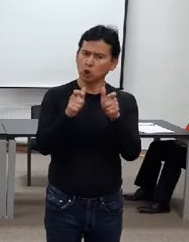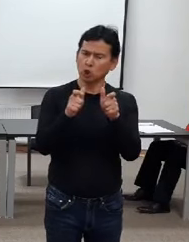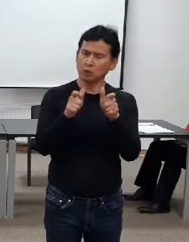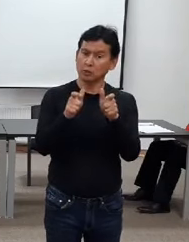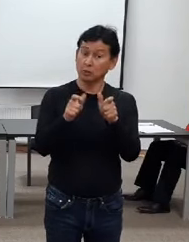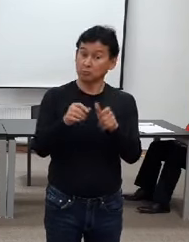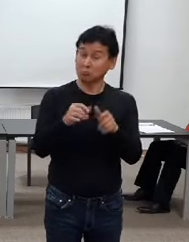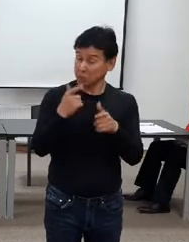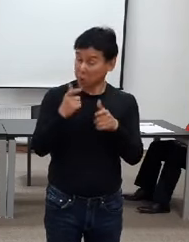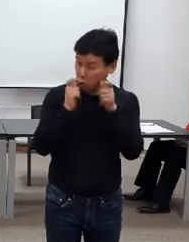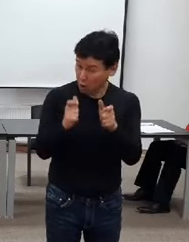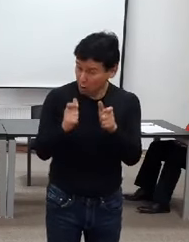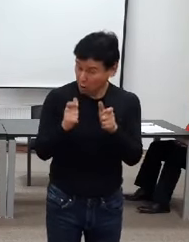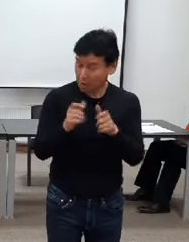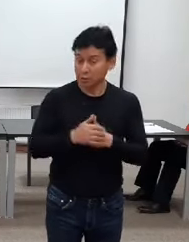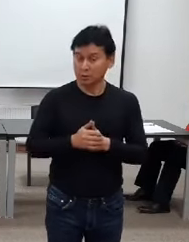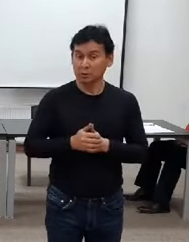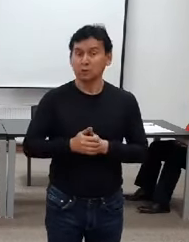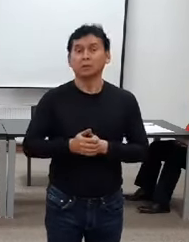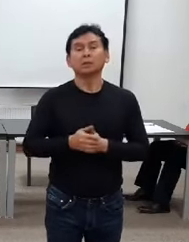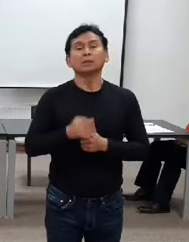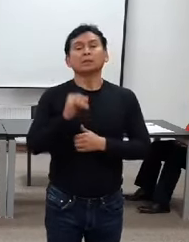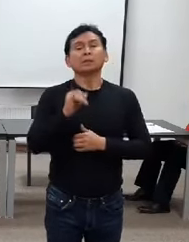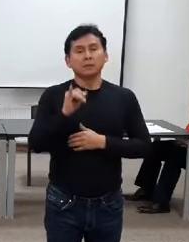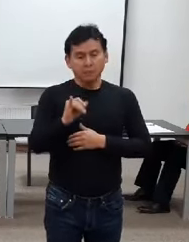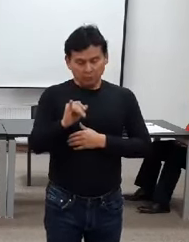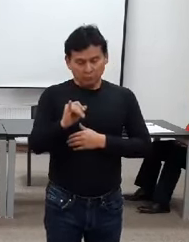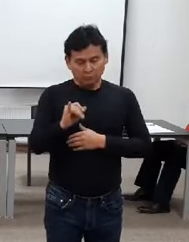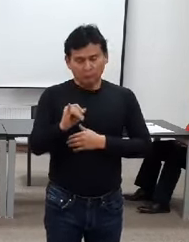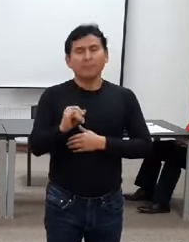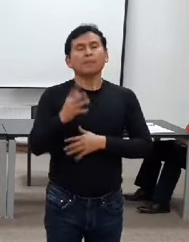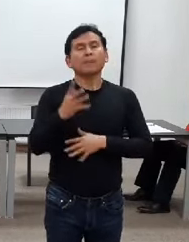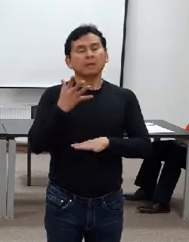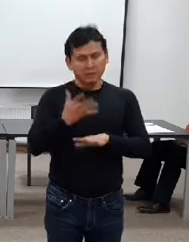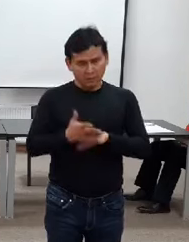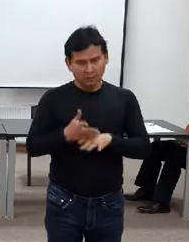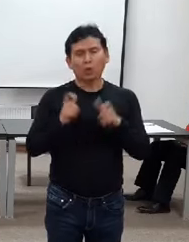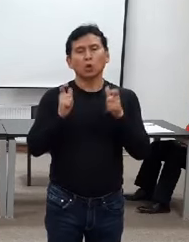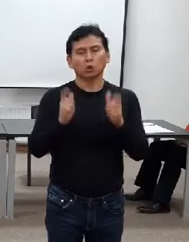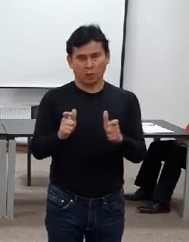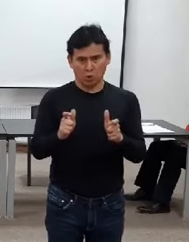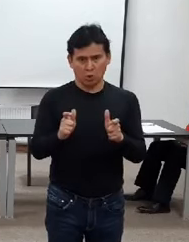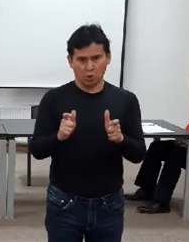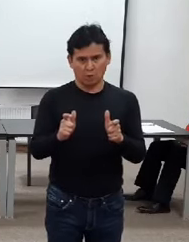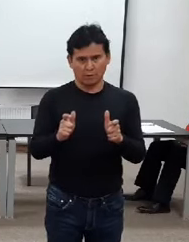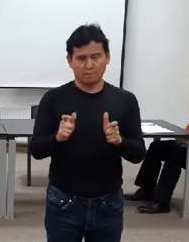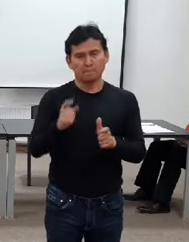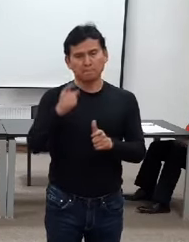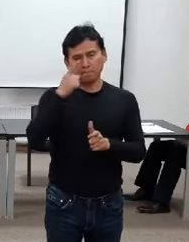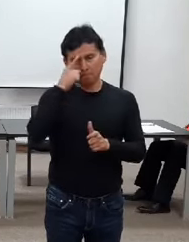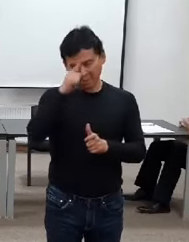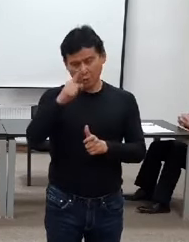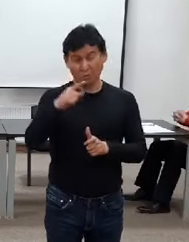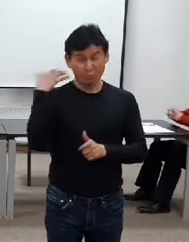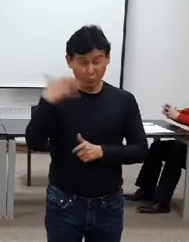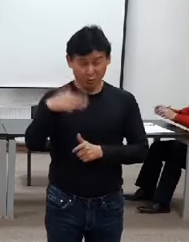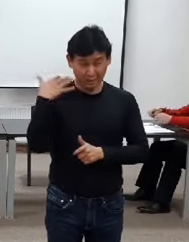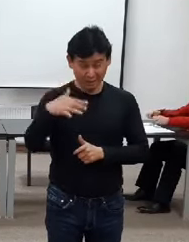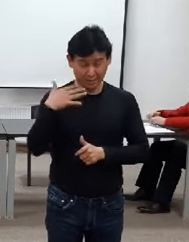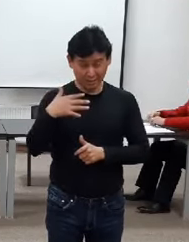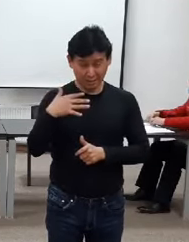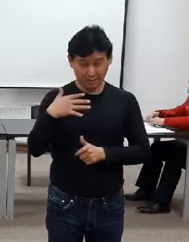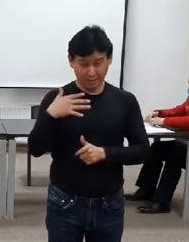controlada o no está controlada? En este momento podríamos decir que está controlado, pero es sumamente importante y tenemos sin